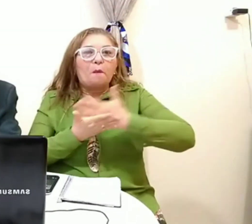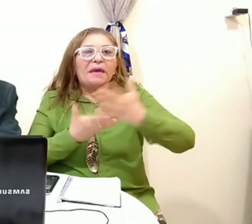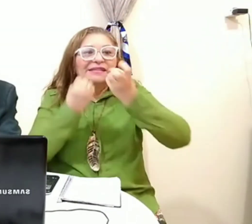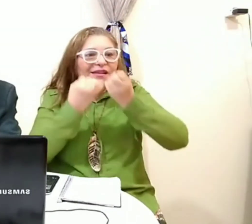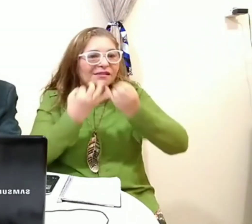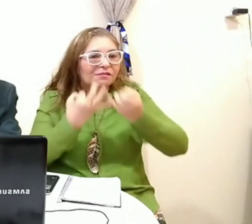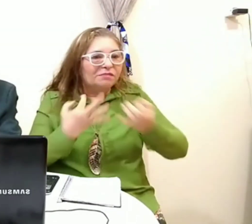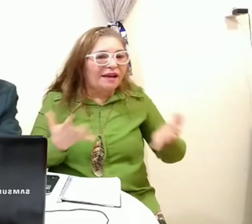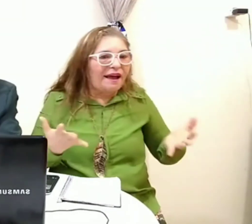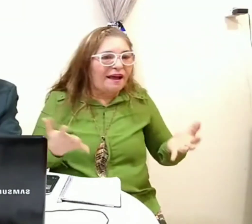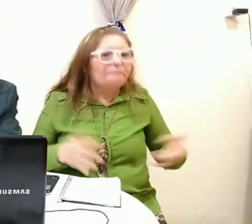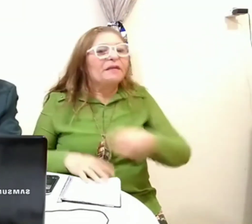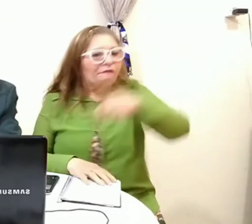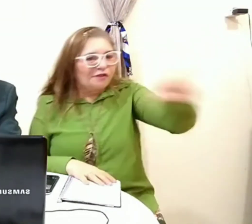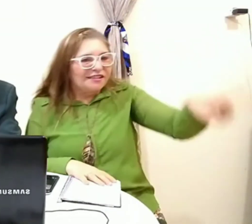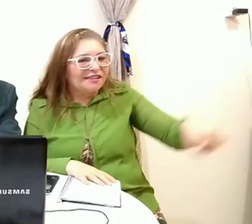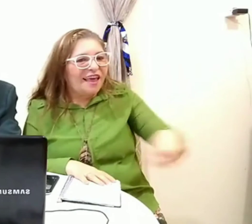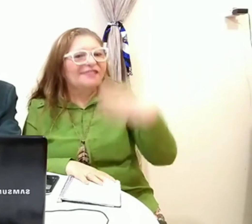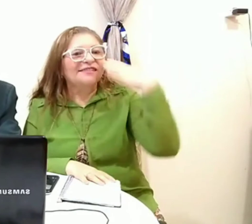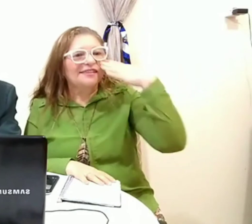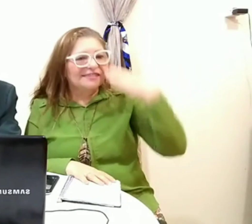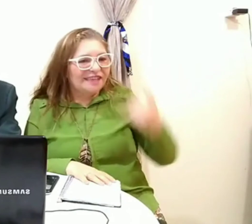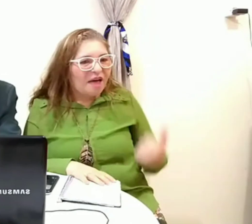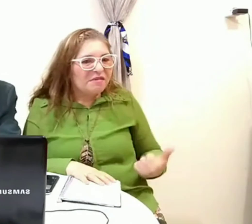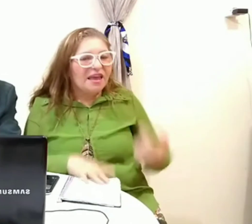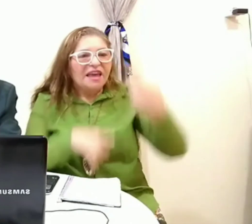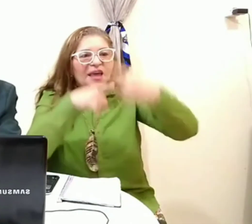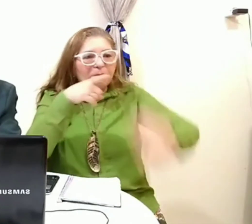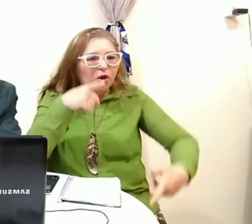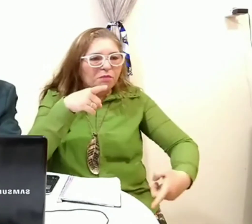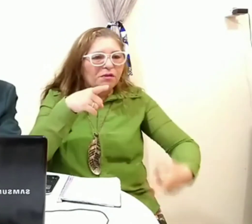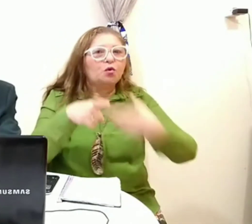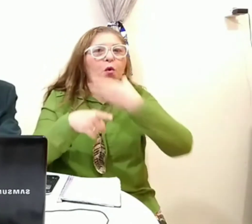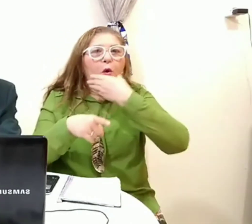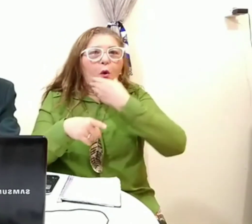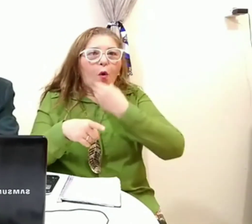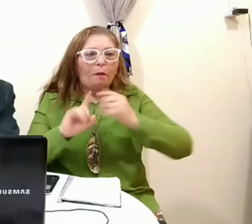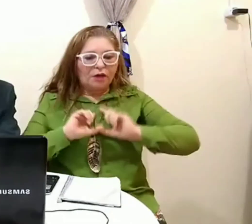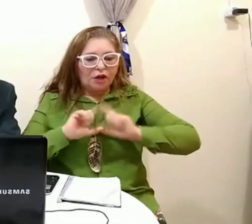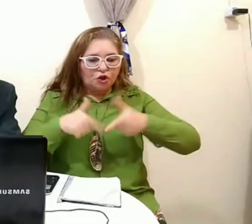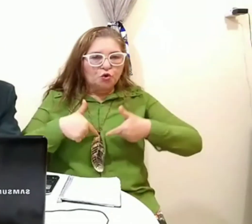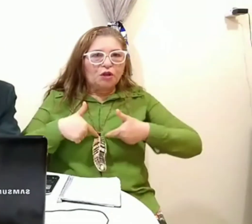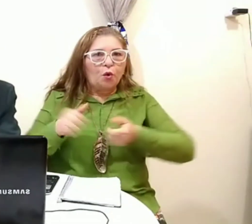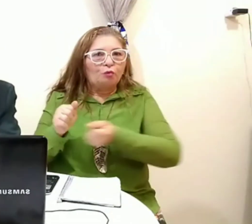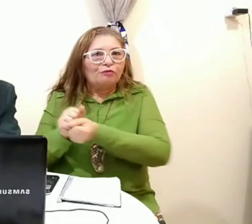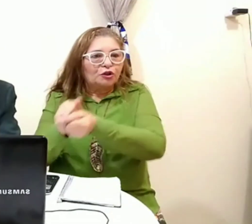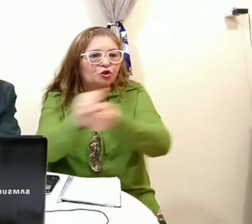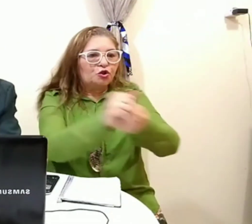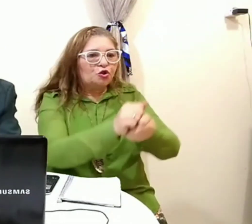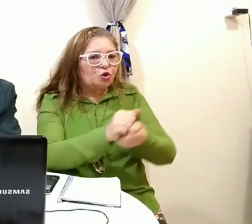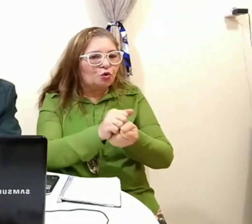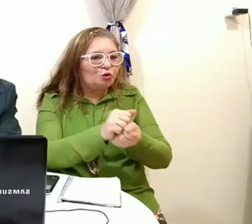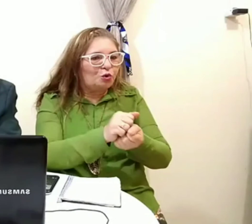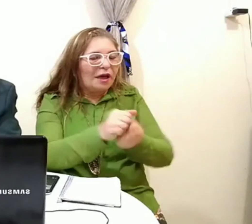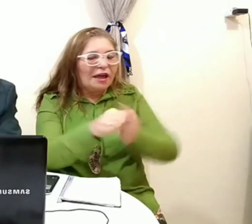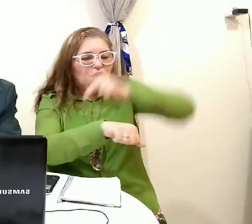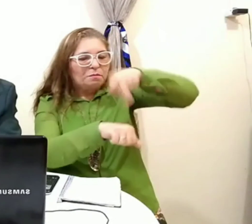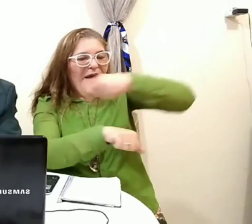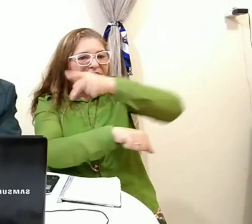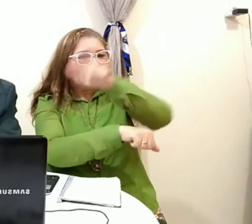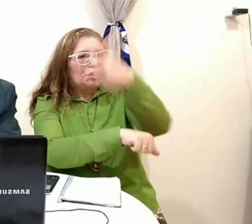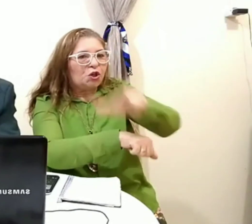diz: vós bem sabeis que é proibido a um judeu ajuntar-se ou mesmo aproximar-se a alguém